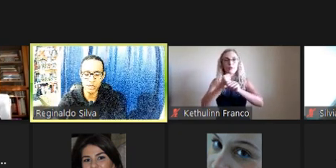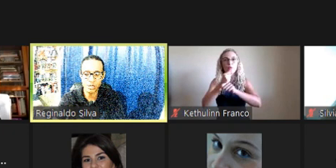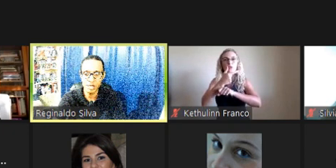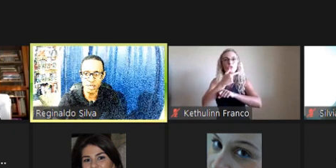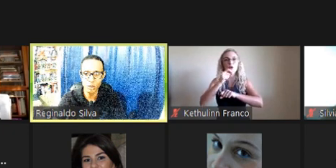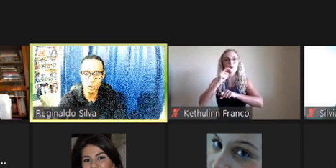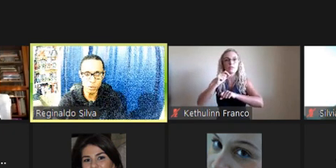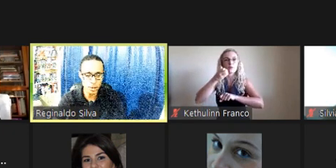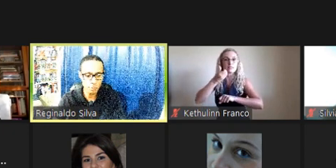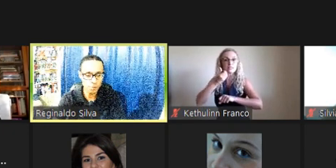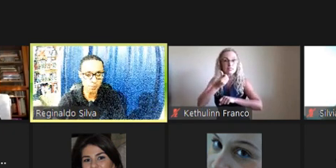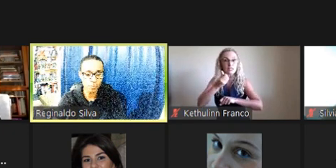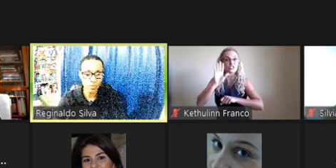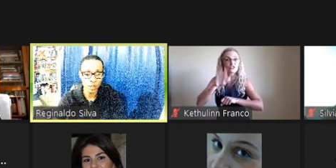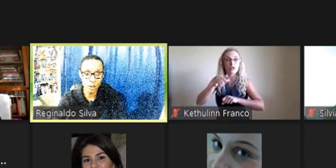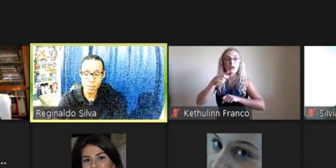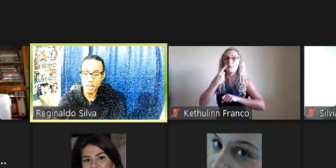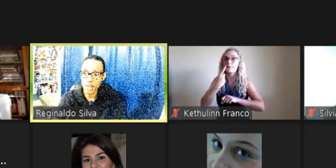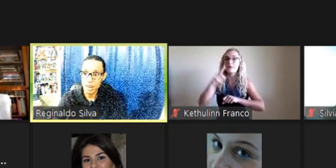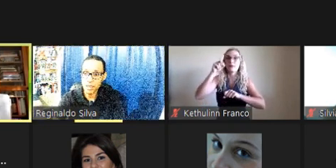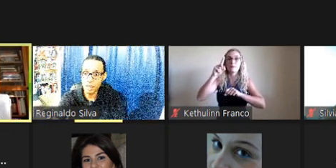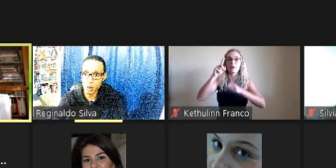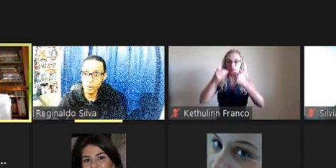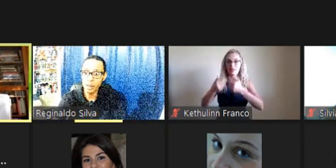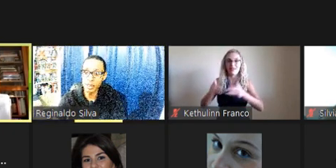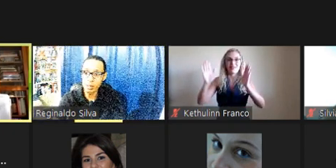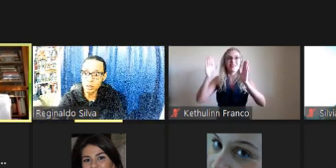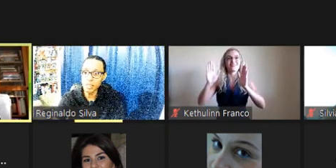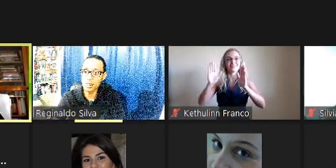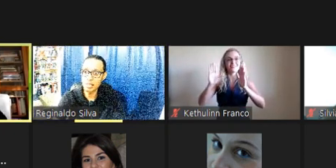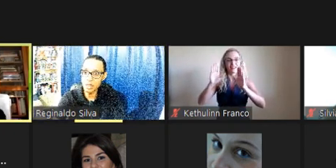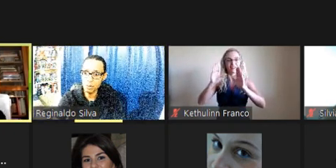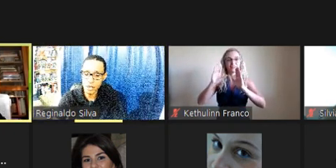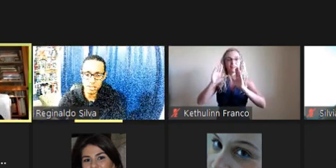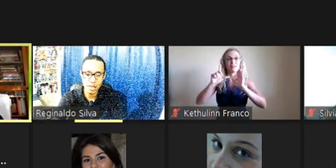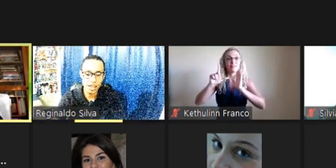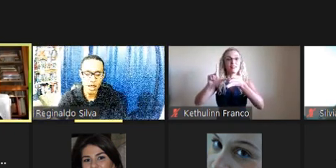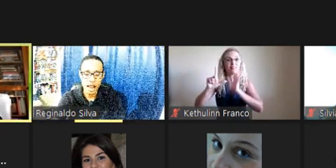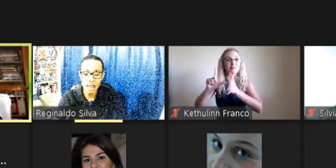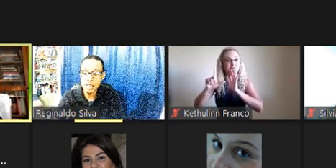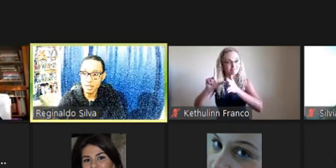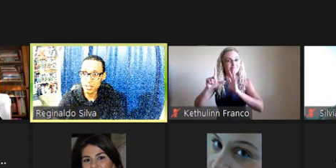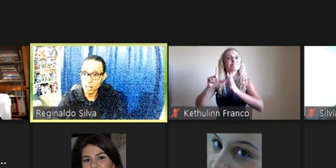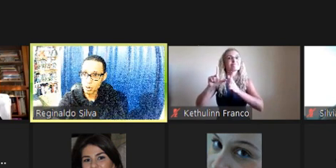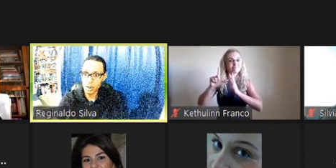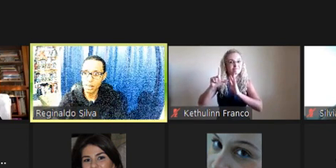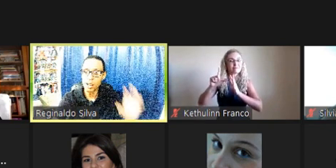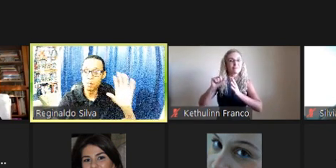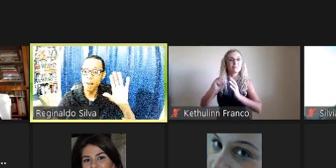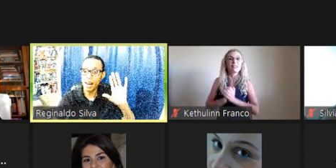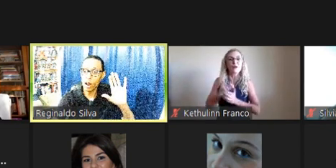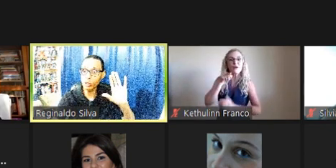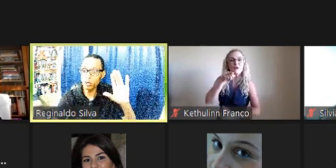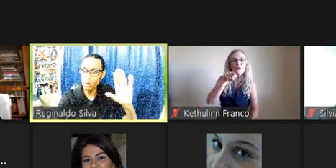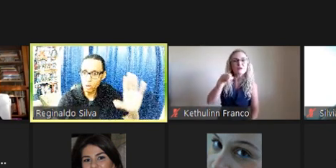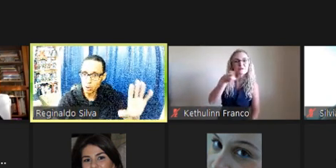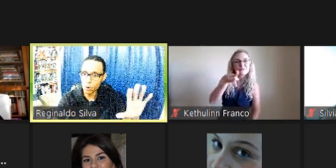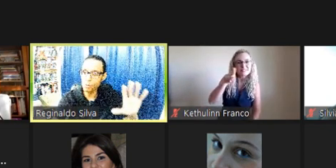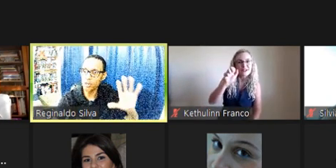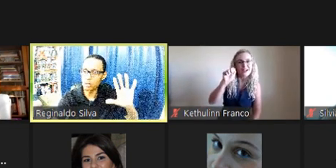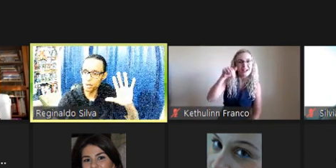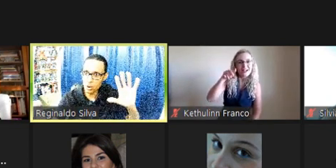é dessa turma. Começaram então ali o Letras Libras, a licenciatura para os